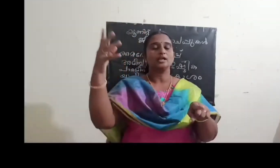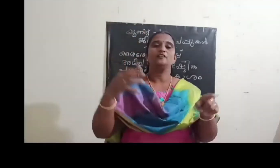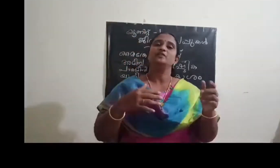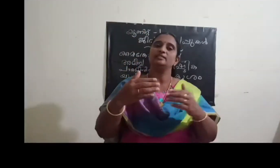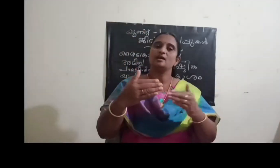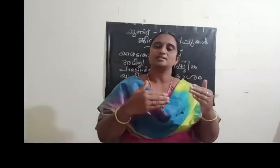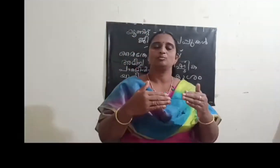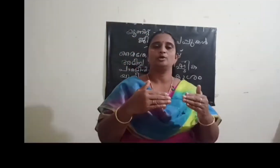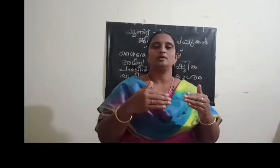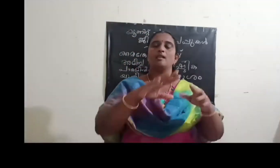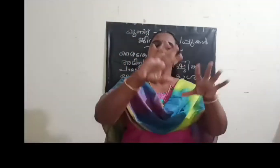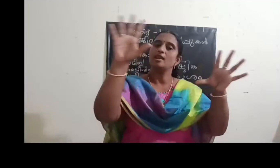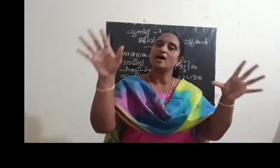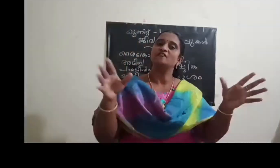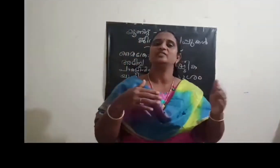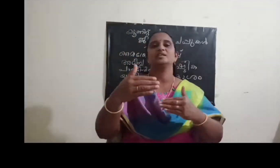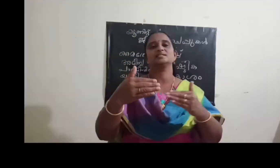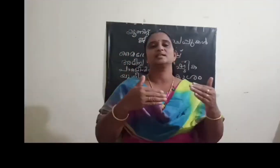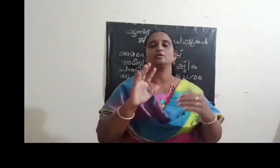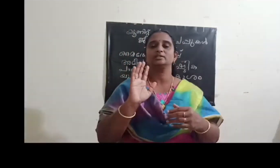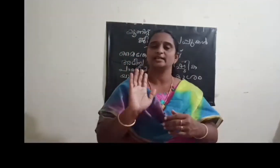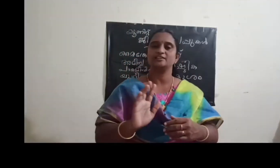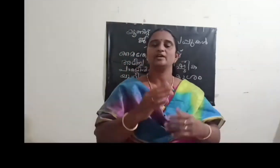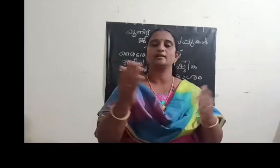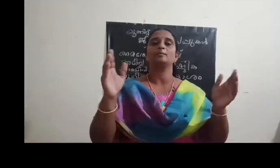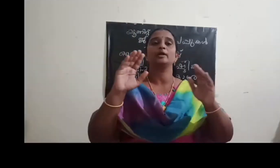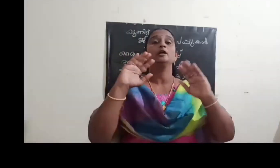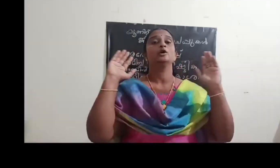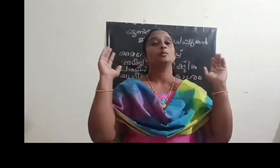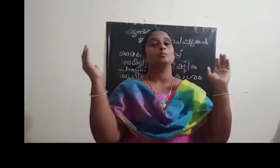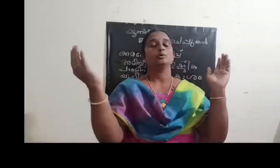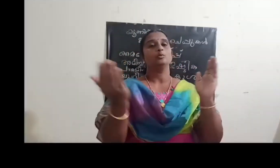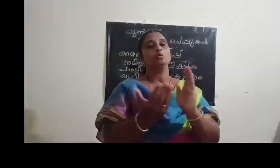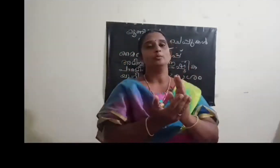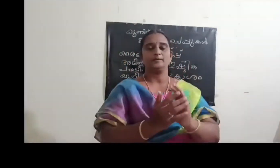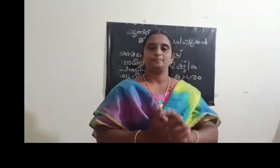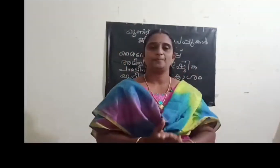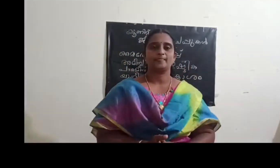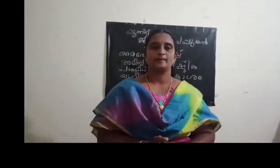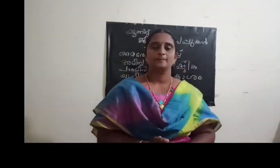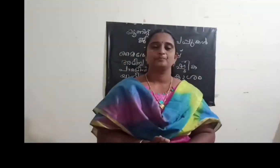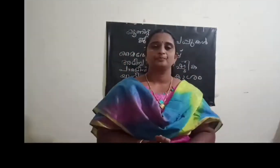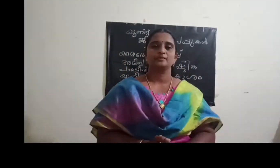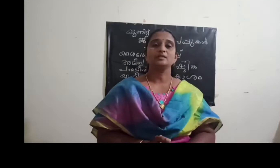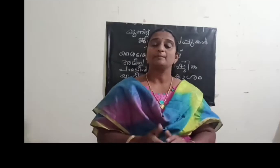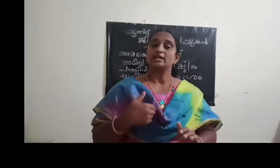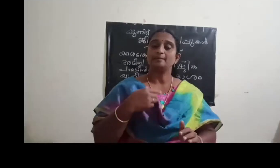ജന്തുക്കളിലും വ്യത്യാസമുണ്ട്. എല്ലാം വ്യത്യസ്തത നിറഞ്ഞവയാണ് നമ്മുടെ ഭൂമി. അപ്പൊ ഞാൻ